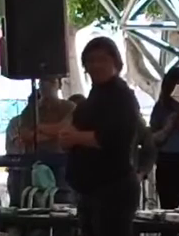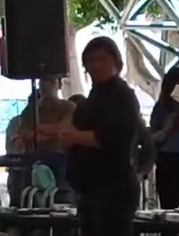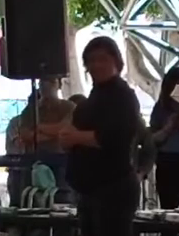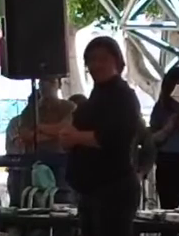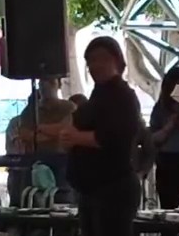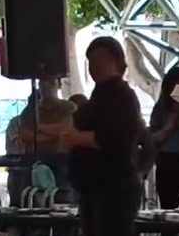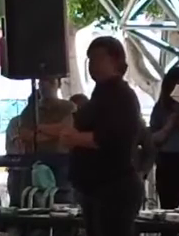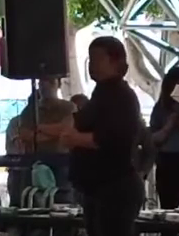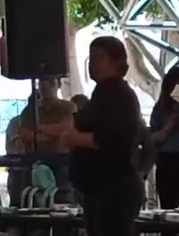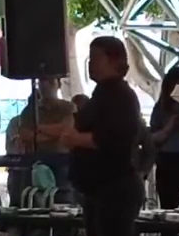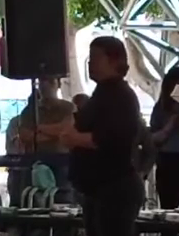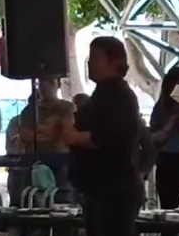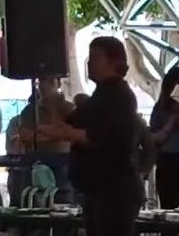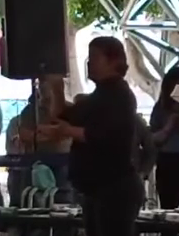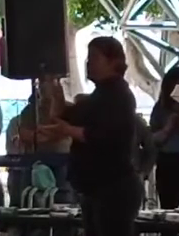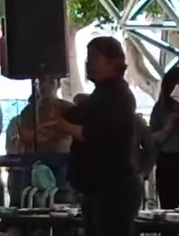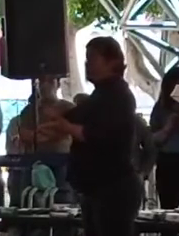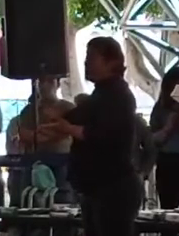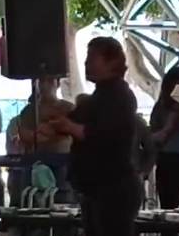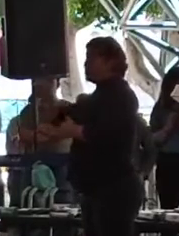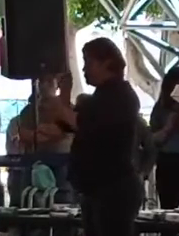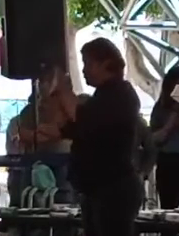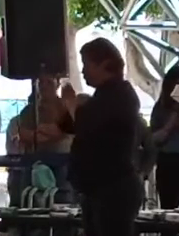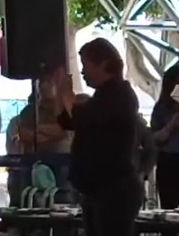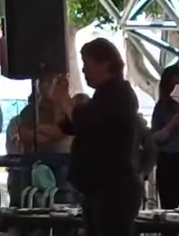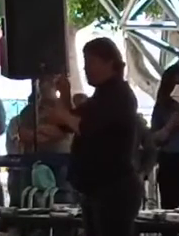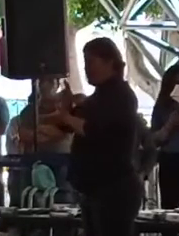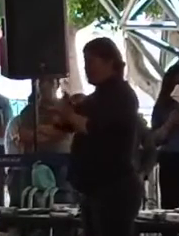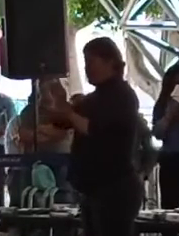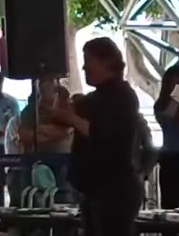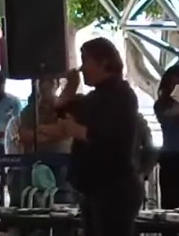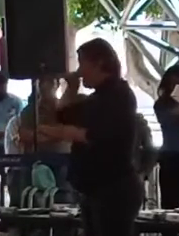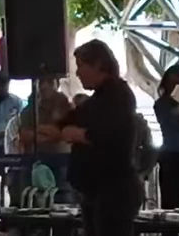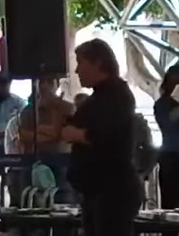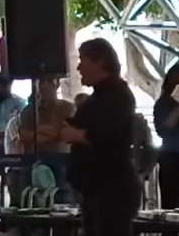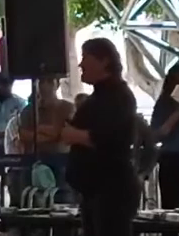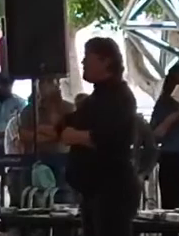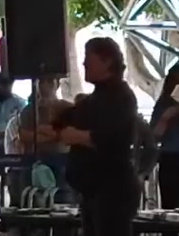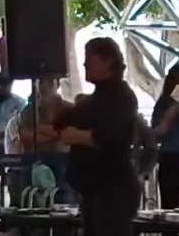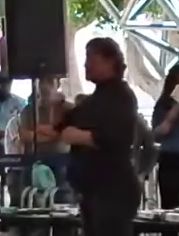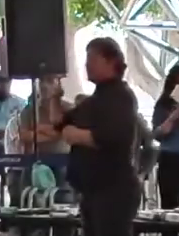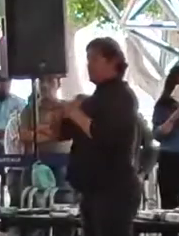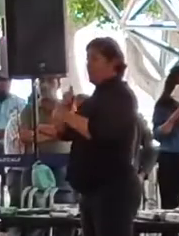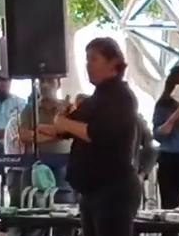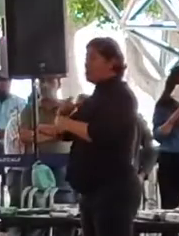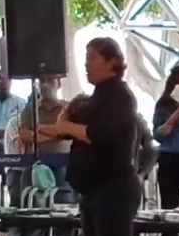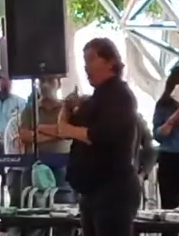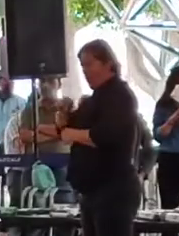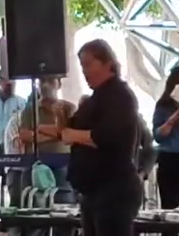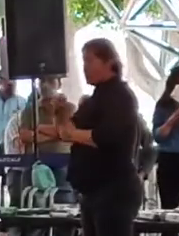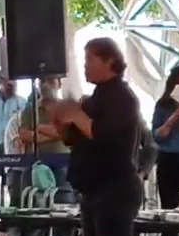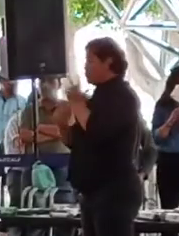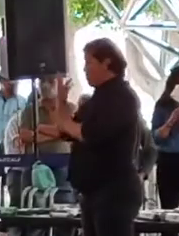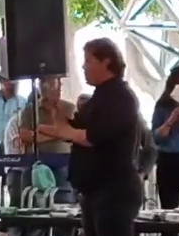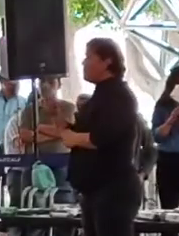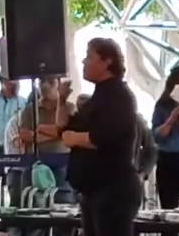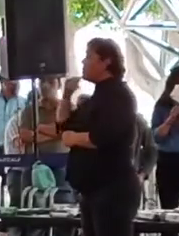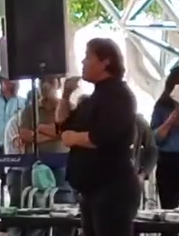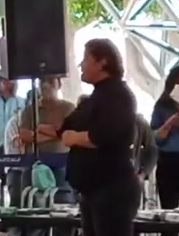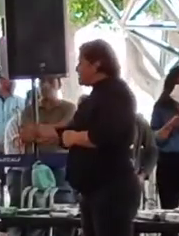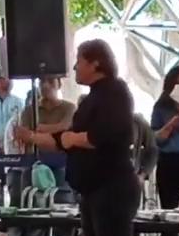El centro de capacitación para discapacidad también se va a inaugurar este año. Albergues para niñas